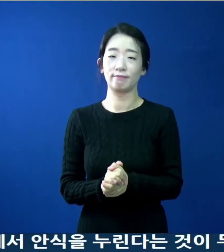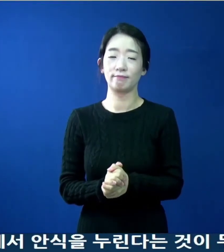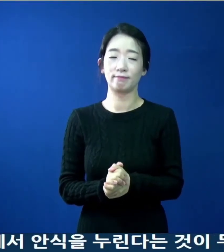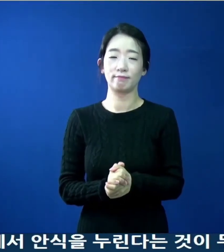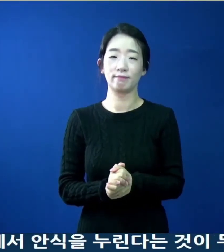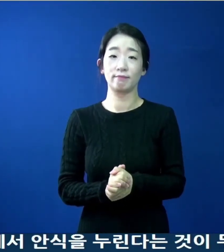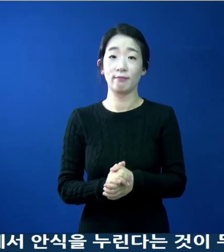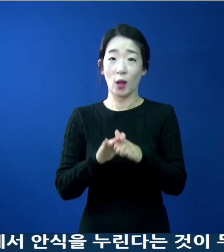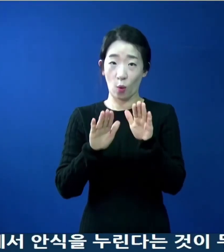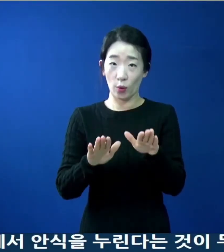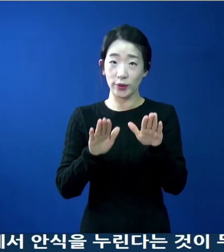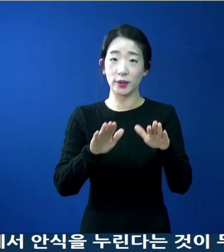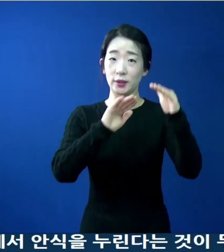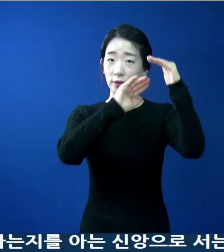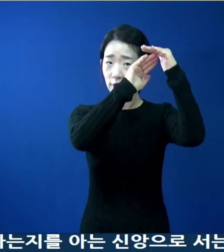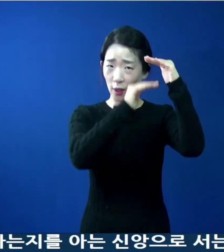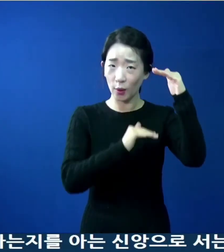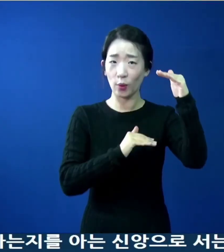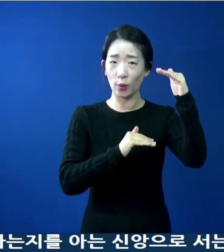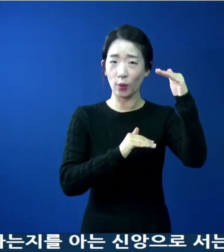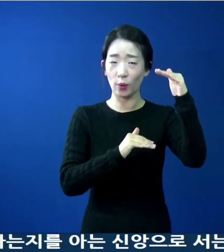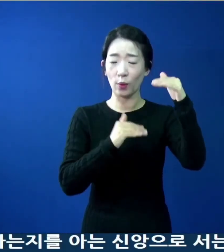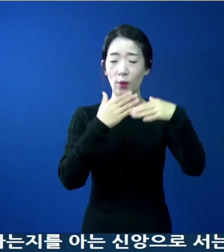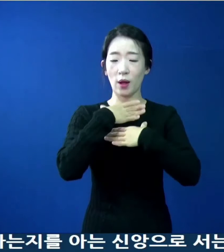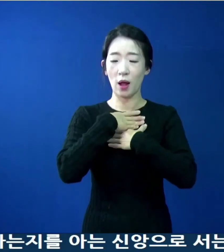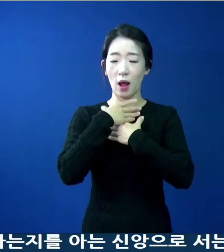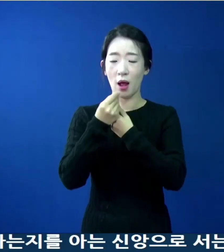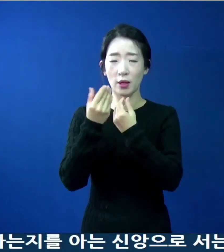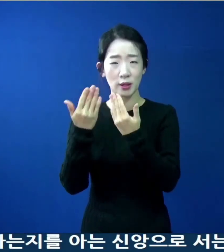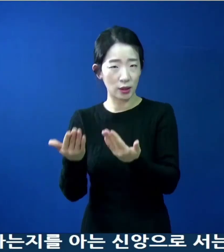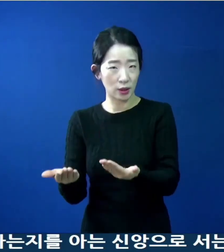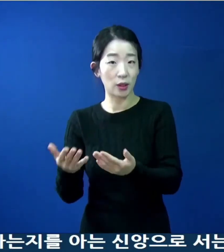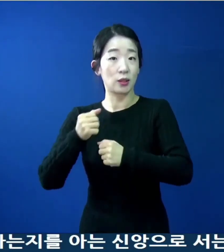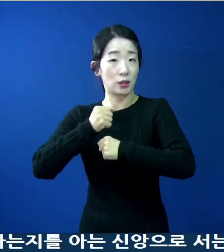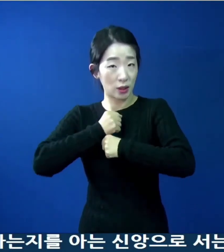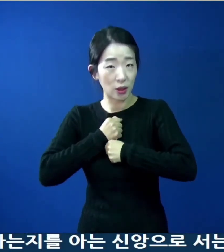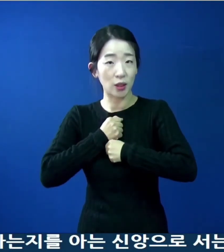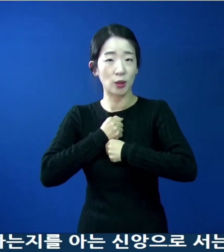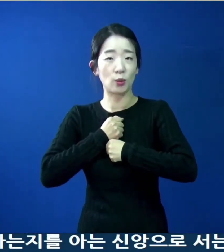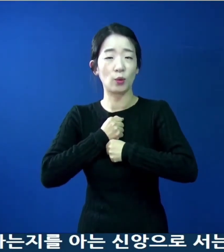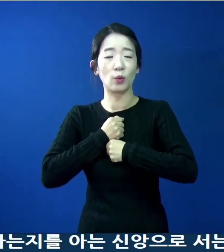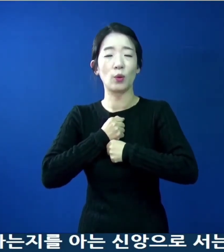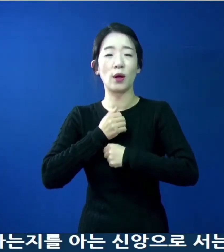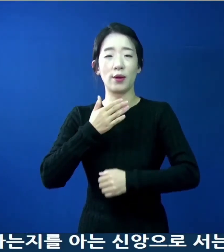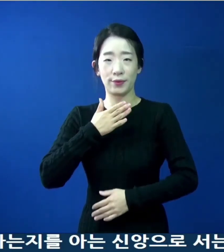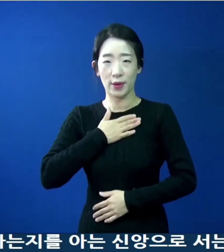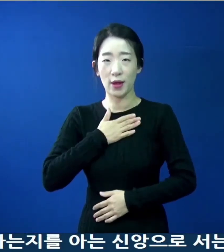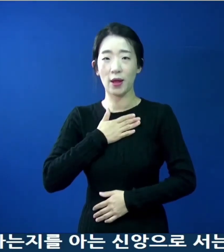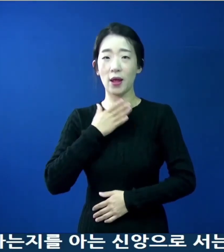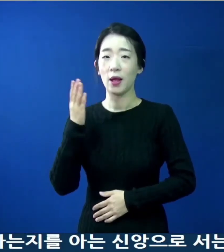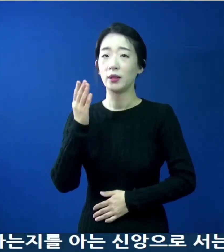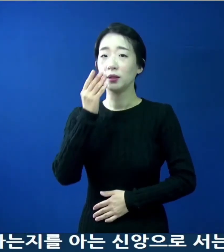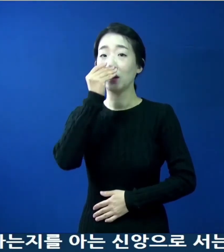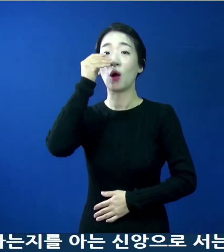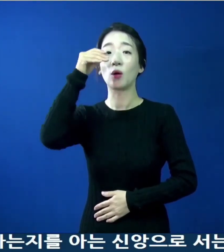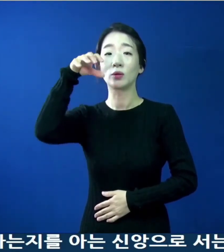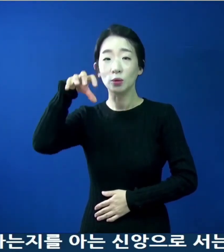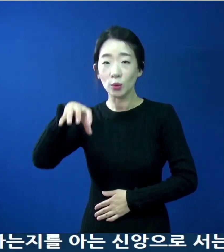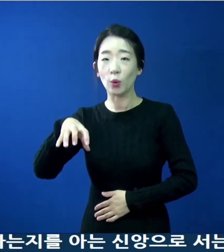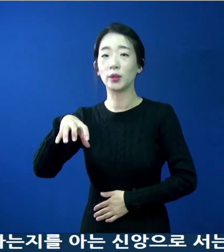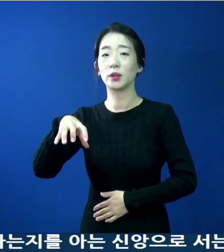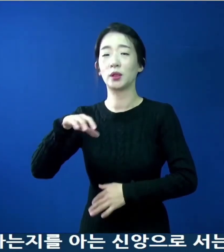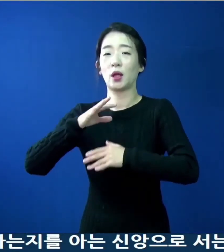오늘 본문은 안식일을 지킬 뿐만 아니라 내 성소를 경외하라, 안식일과